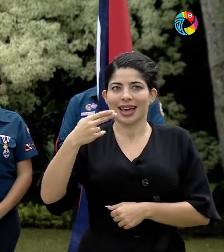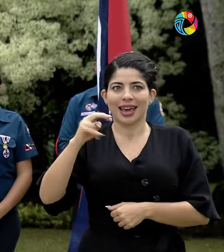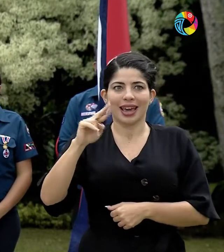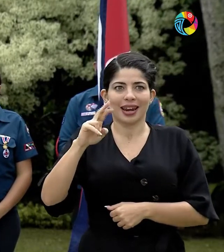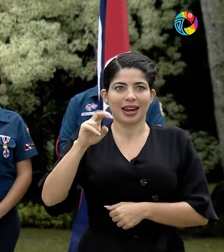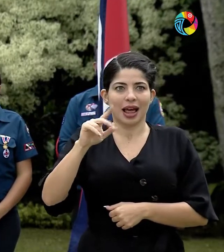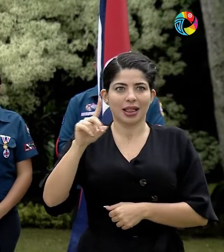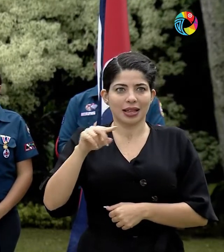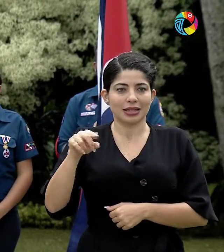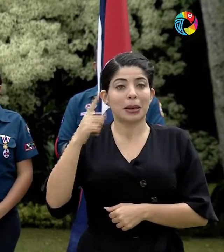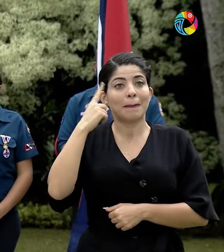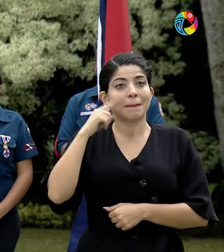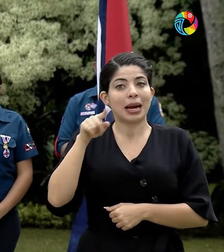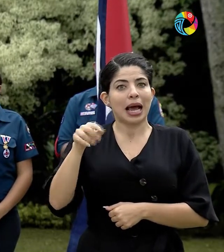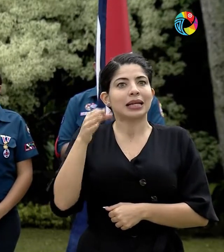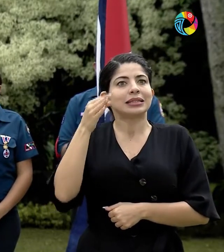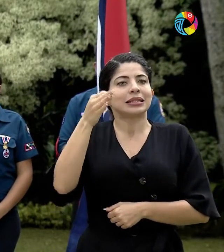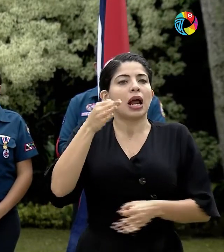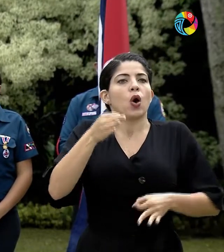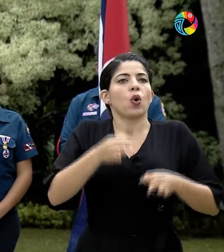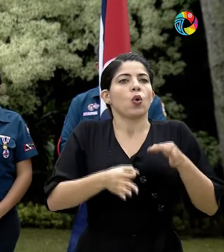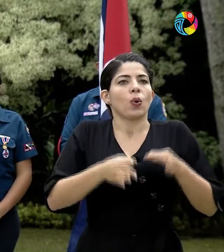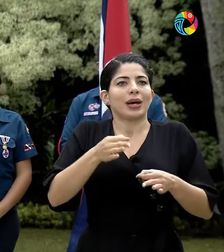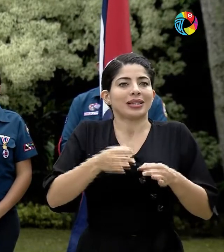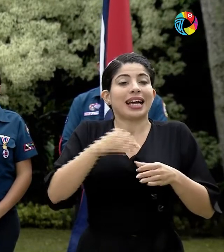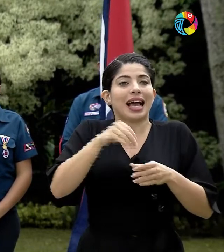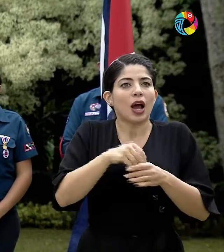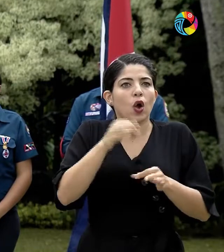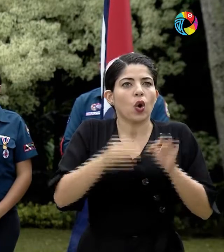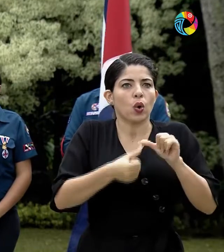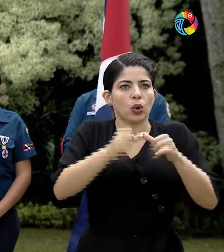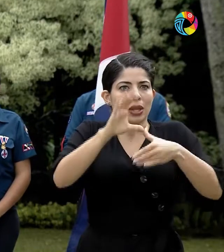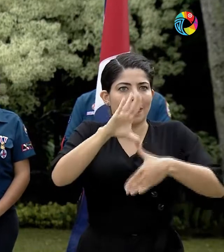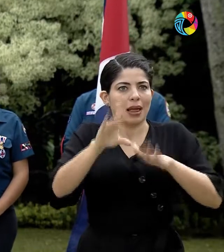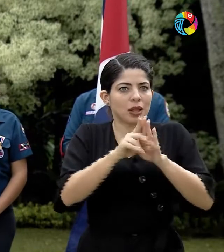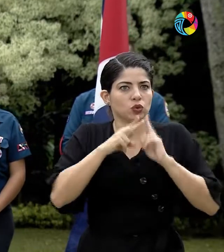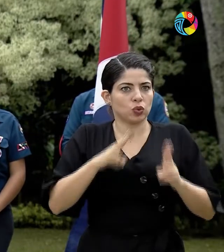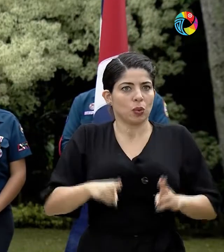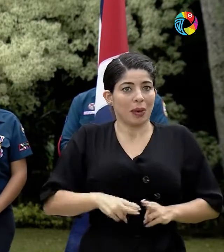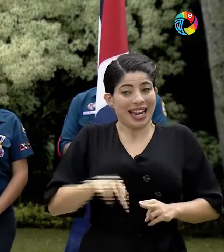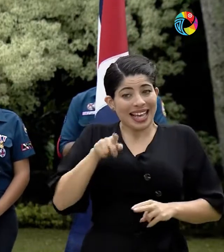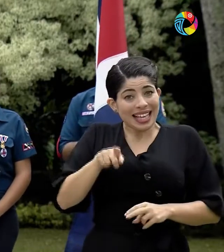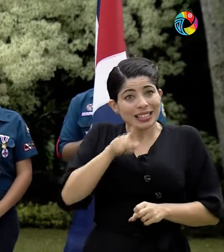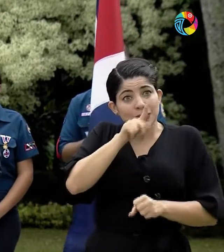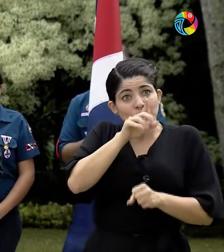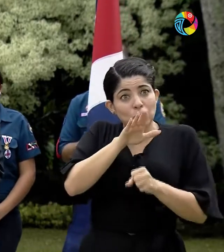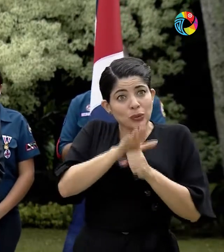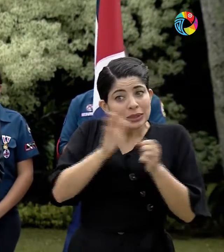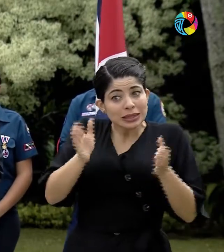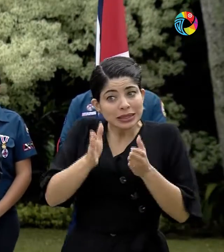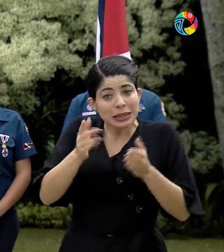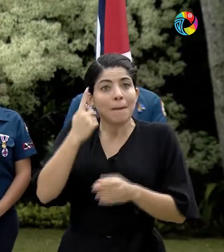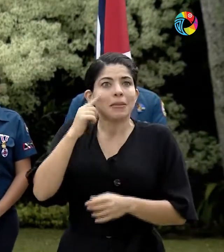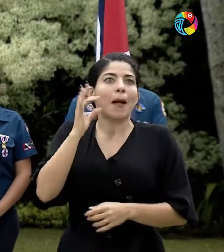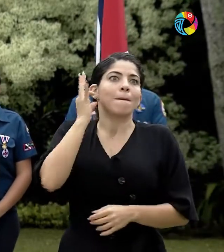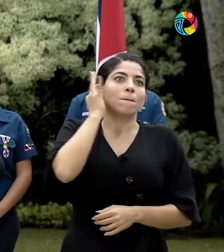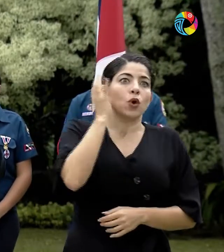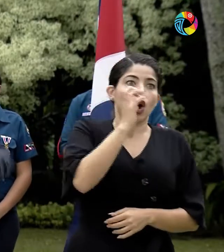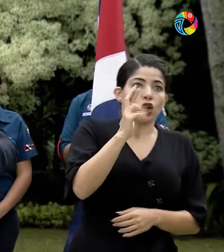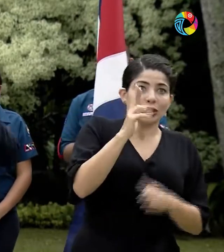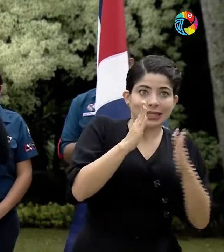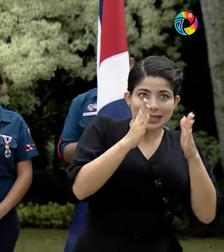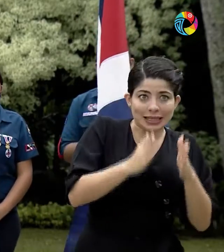jueza de la Corte Interamericana de Derechos Humanos. Compromiso que adquirimos no solo para que fuera una mujer costarricense, sino